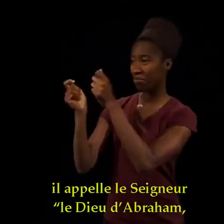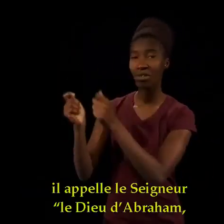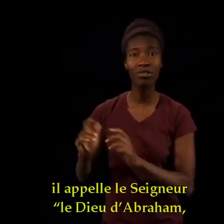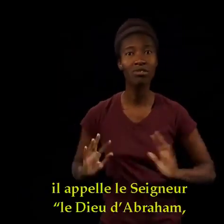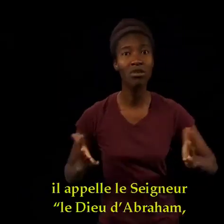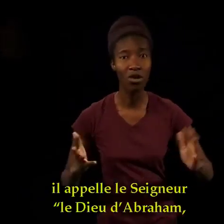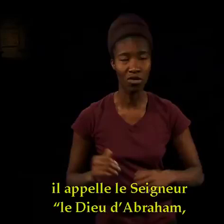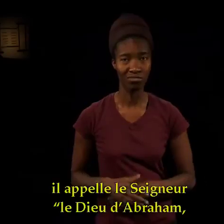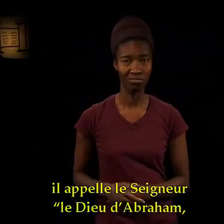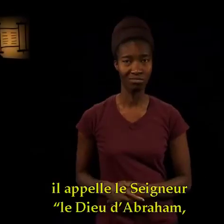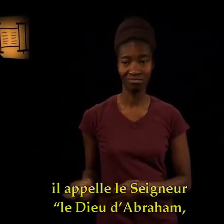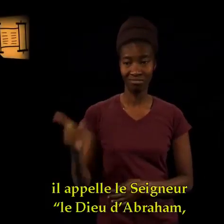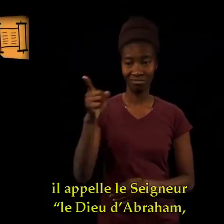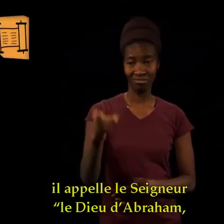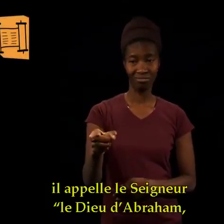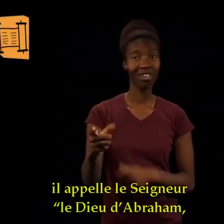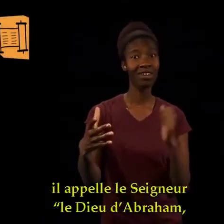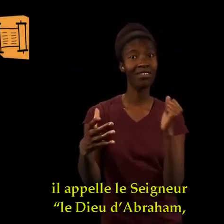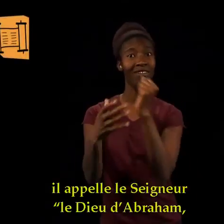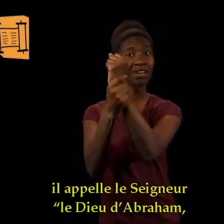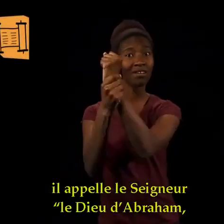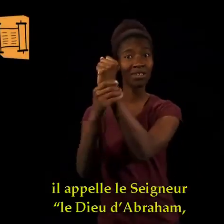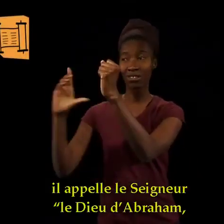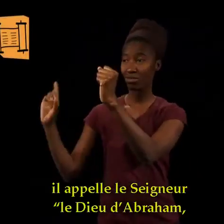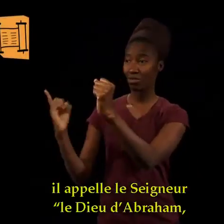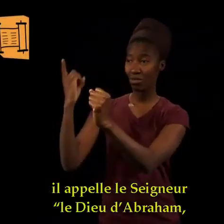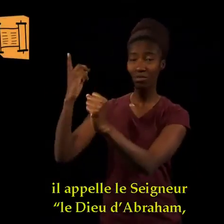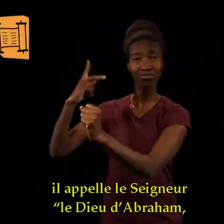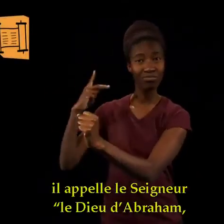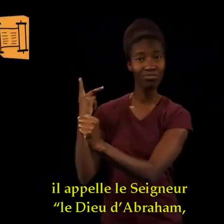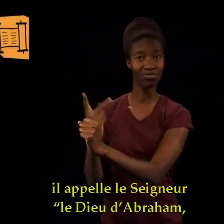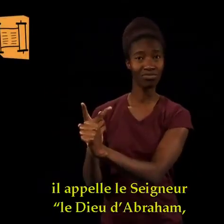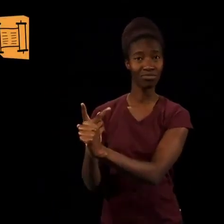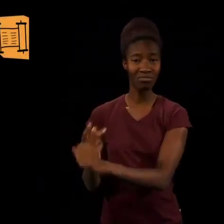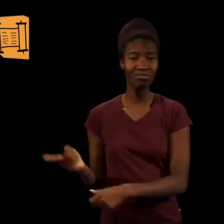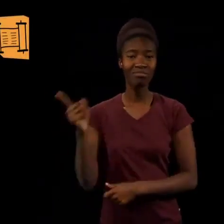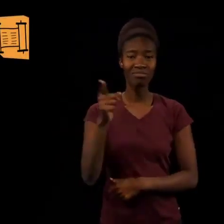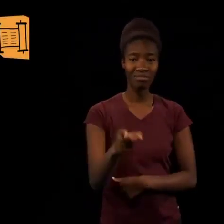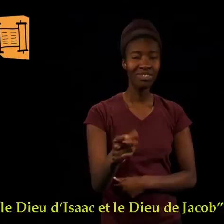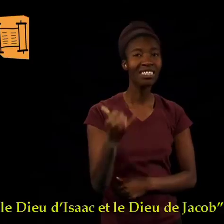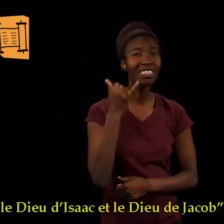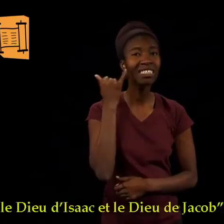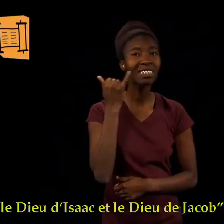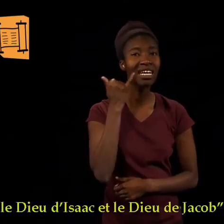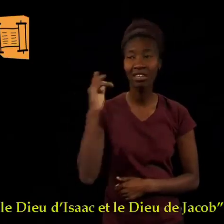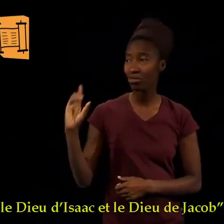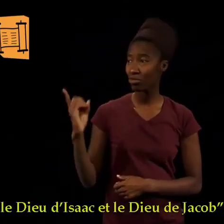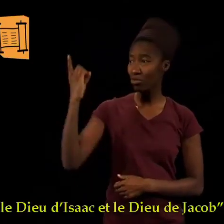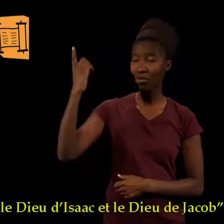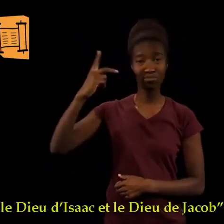il appelle le Seigneur le Dieu d'Abraham, le Dieu d'Isaac et le Dieu de Jacob.